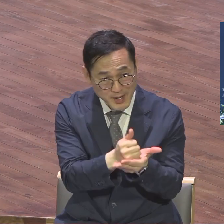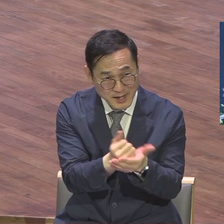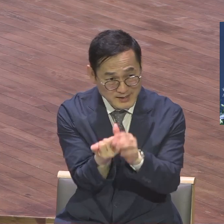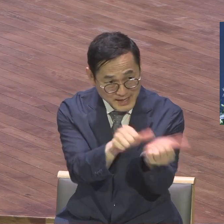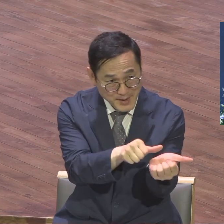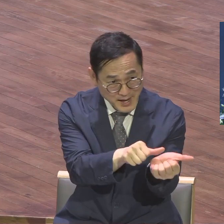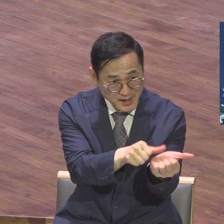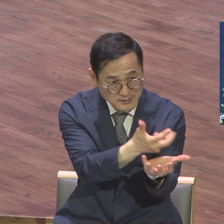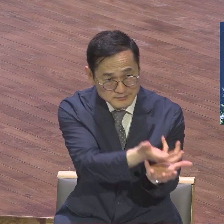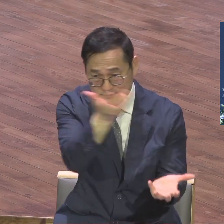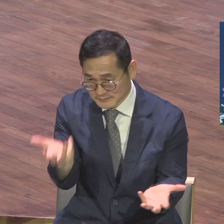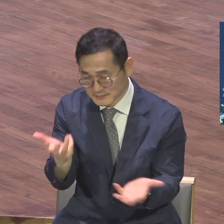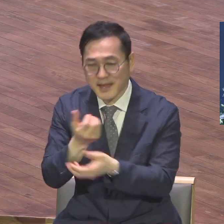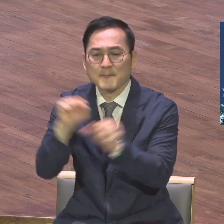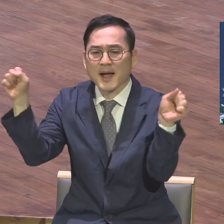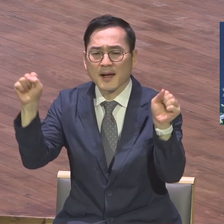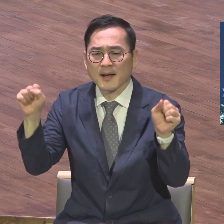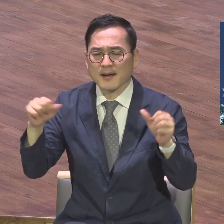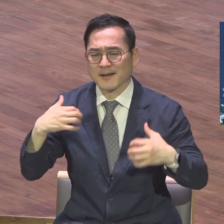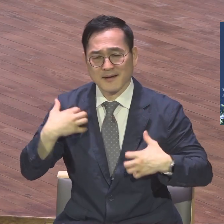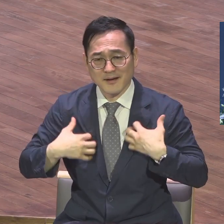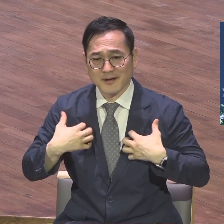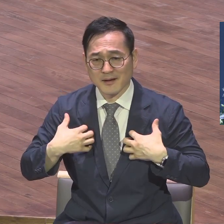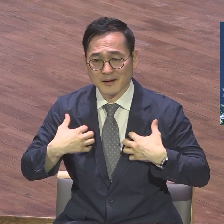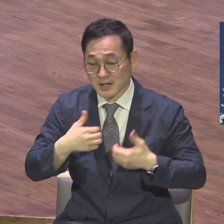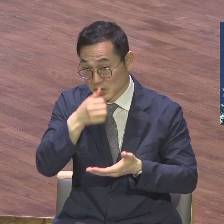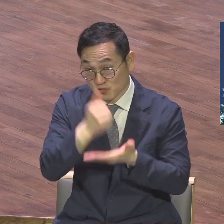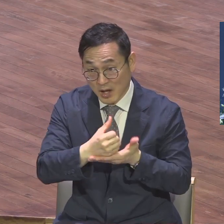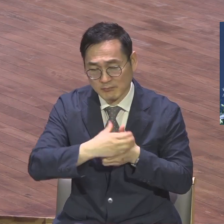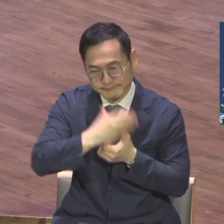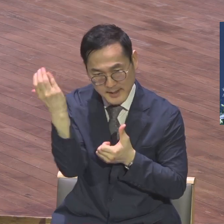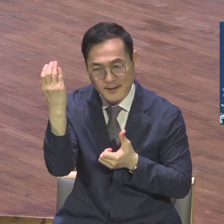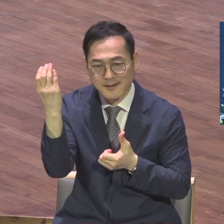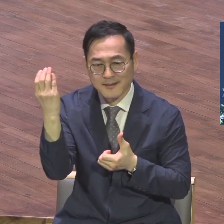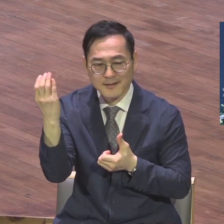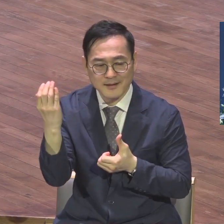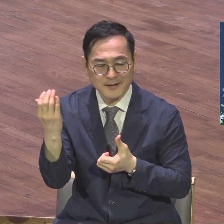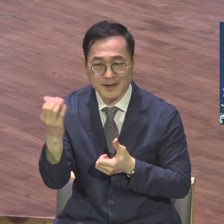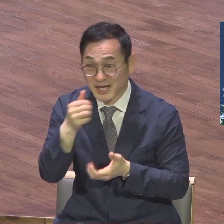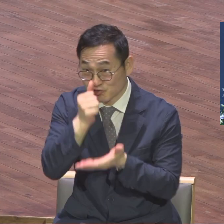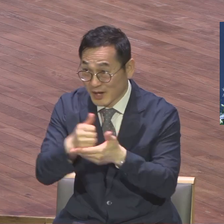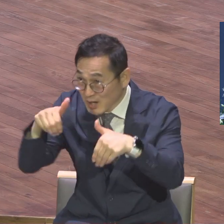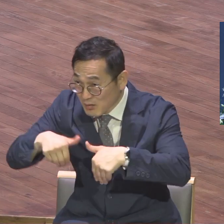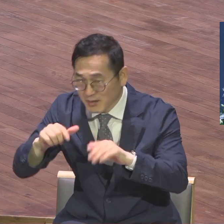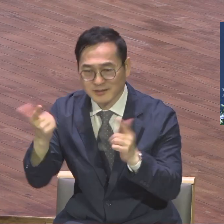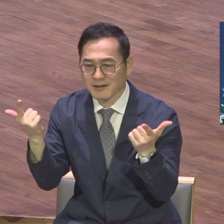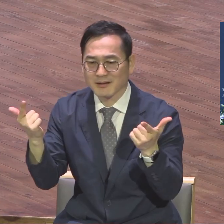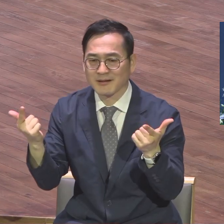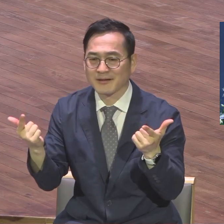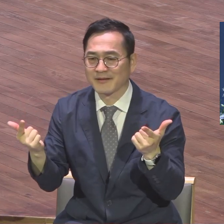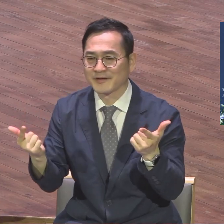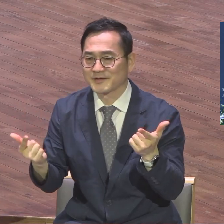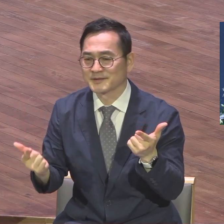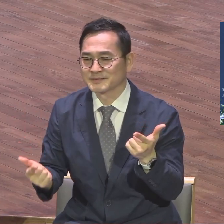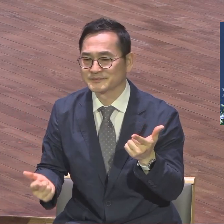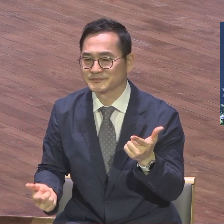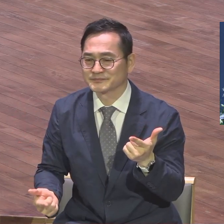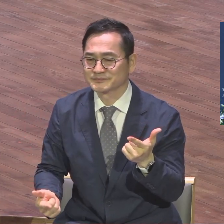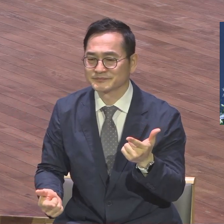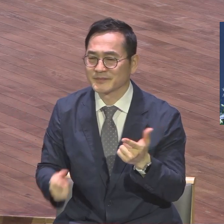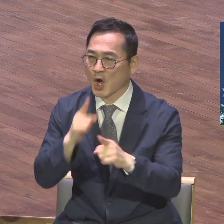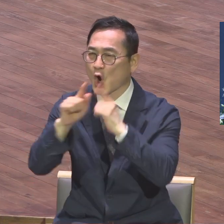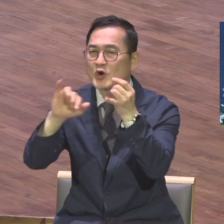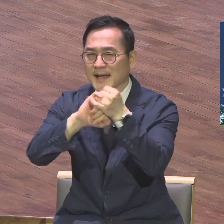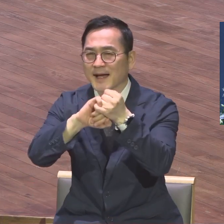해방했다. 법과 죄와 상관이 없어요. 그래서 우리는 죄 아래 있지 아니하고 법 아래 있지 아니하고 우리는 은혜